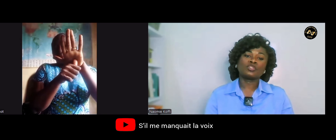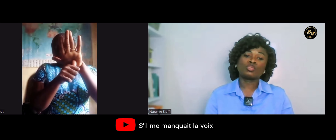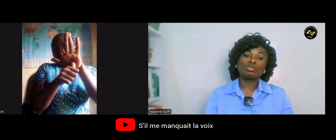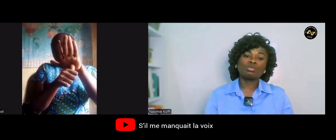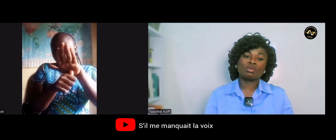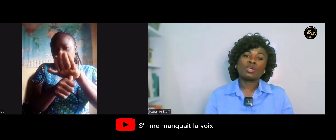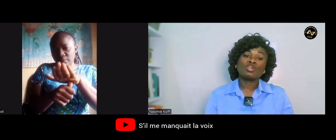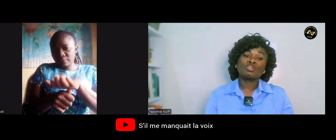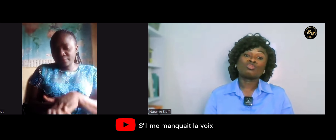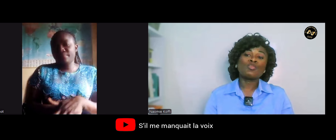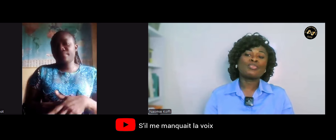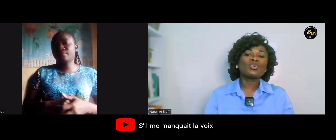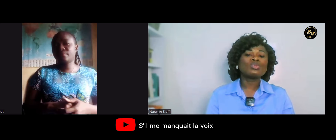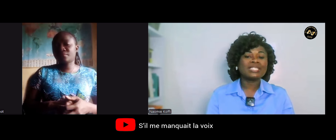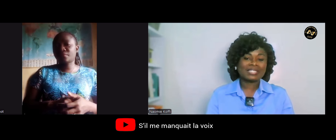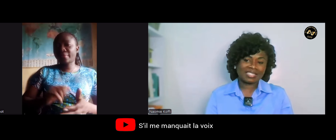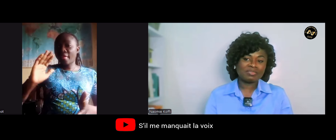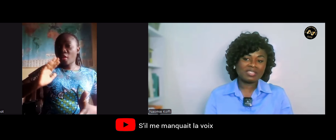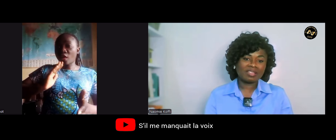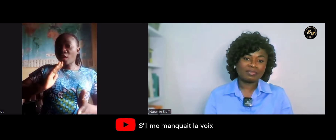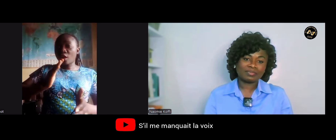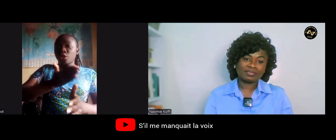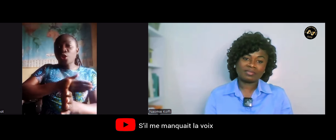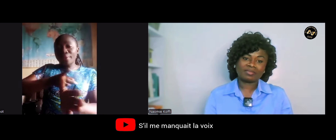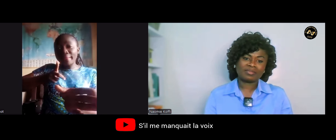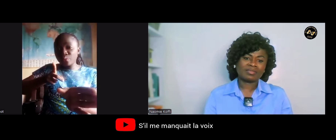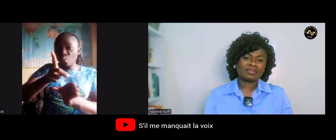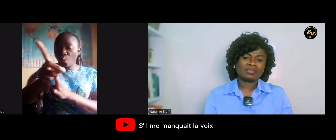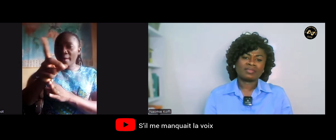femmes sourdes sont beaucoup discriminées.